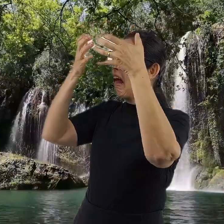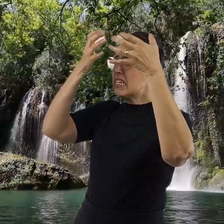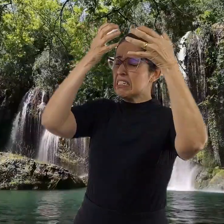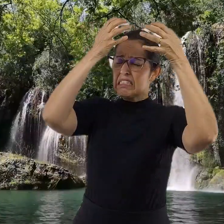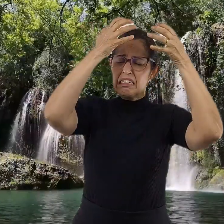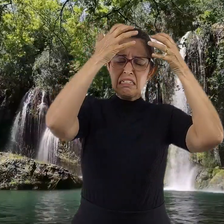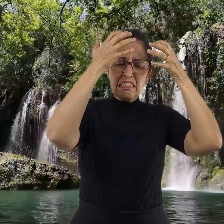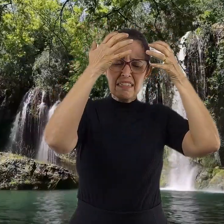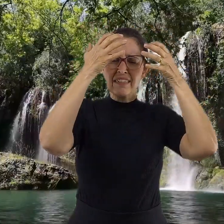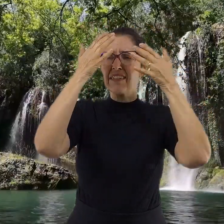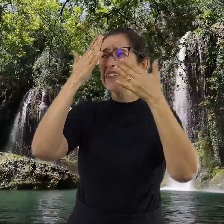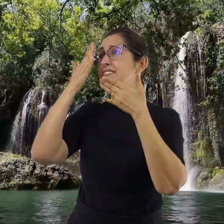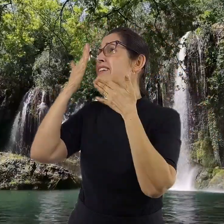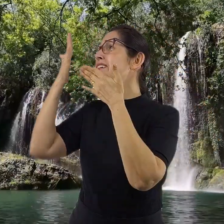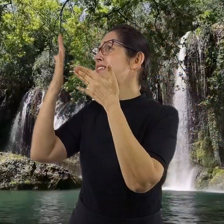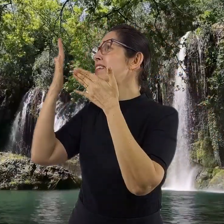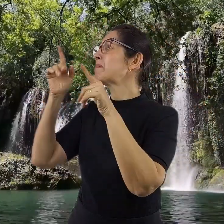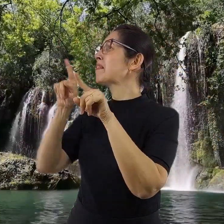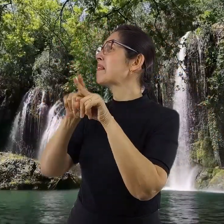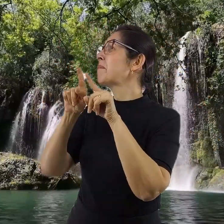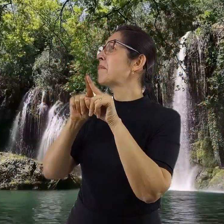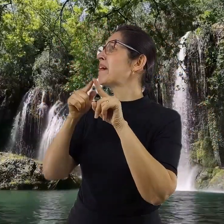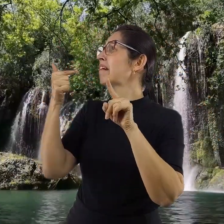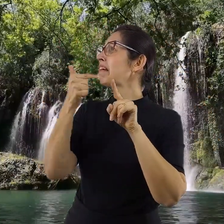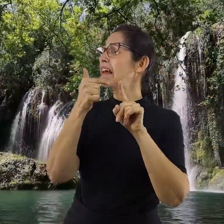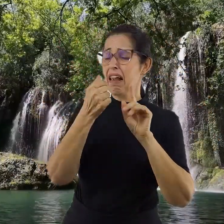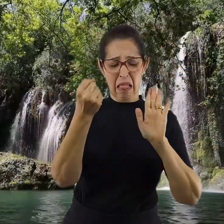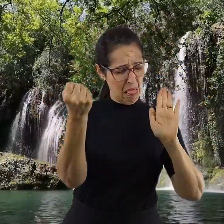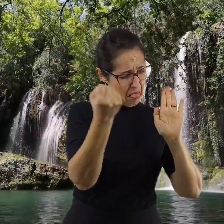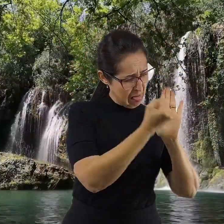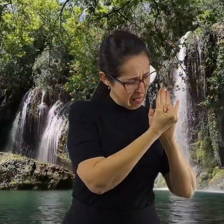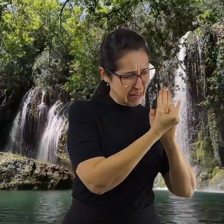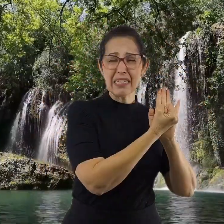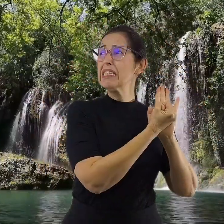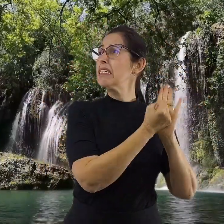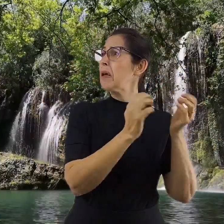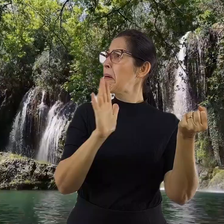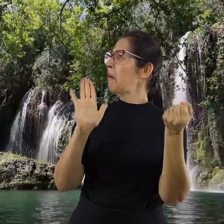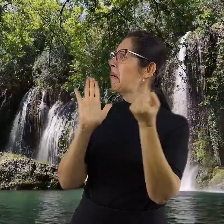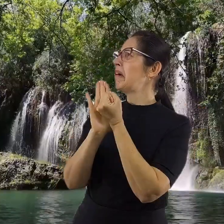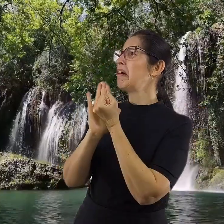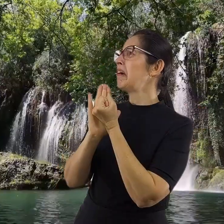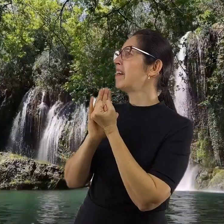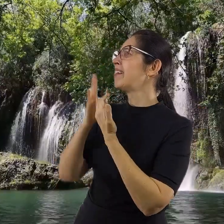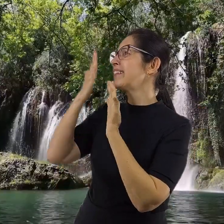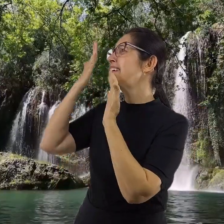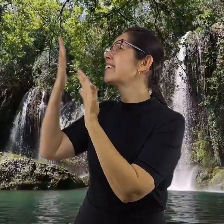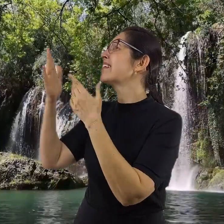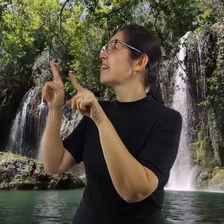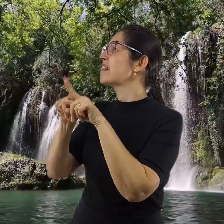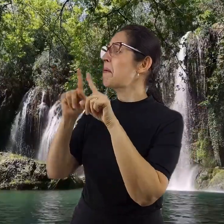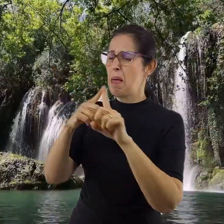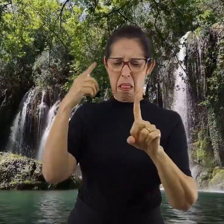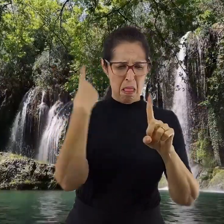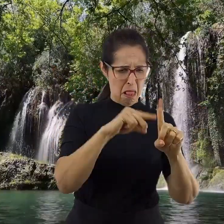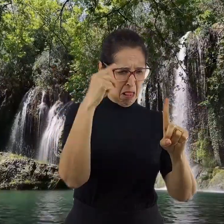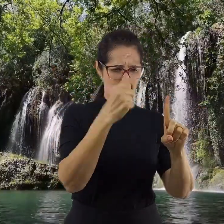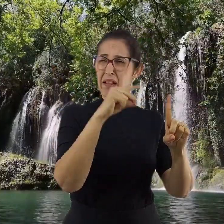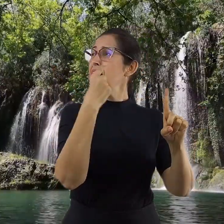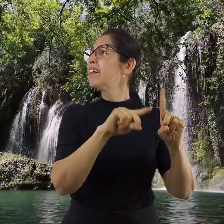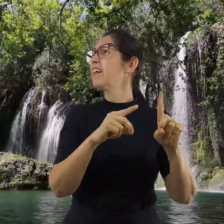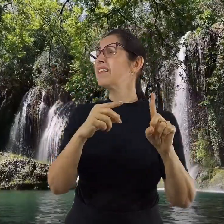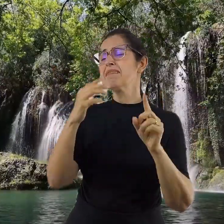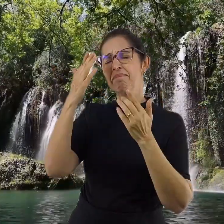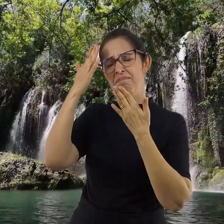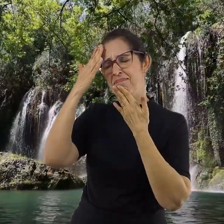graças pelos cravos. Nós te rendemos graças pelas chicotadas. Nós te rendemos graças pela cruz do